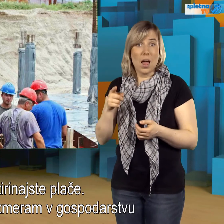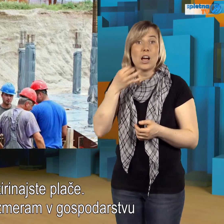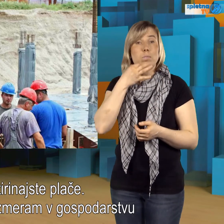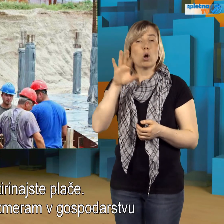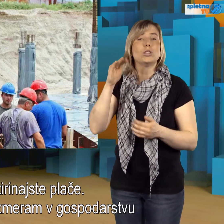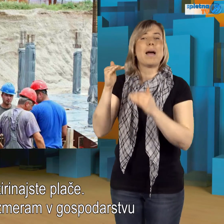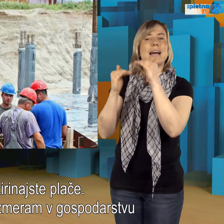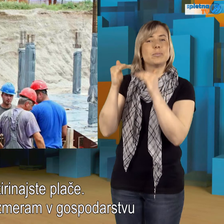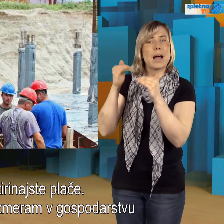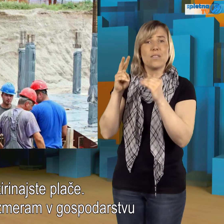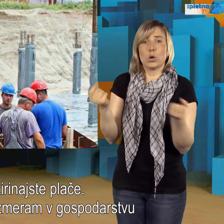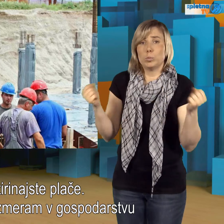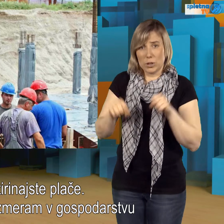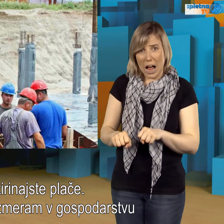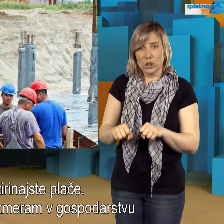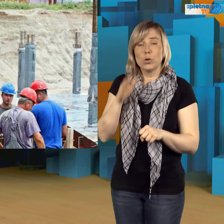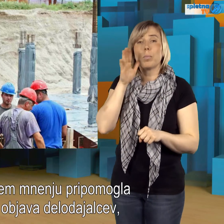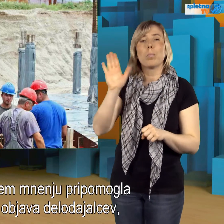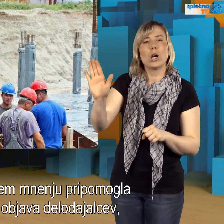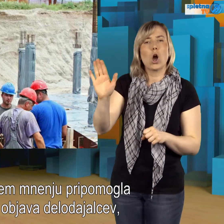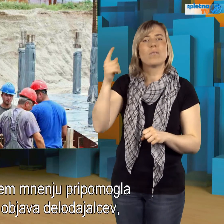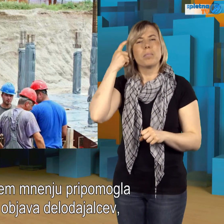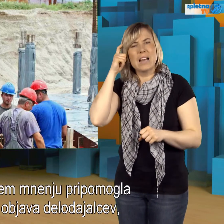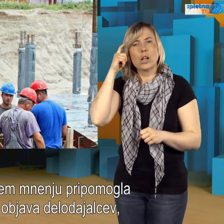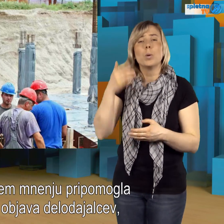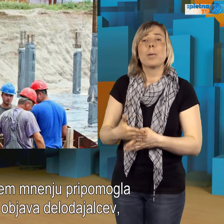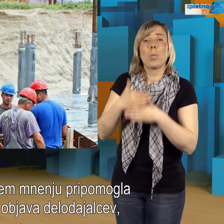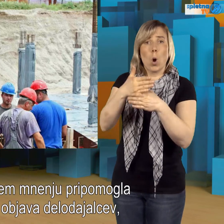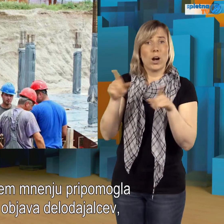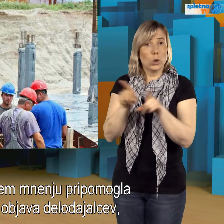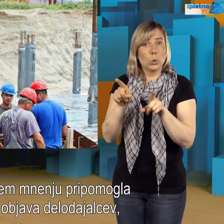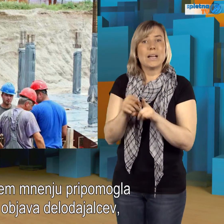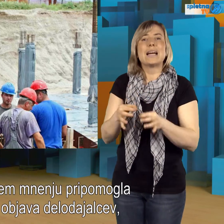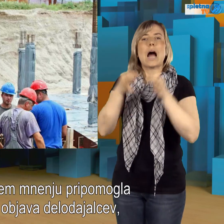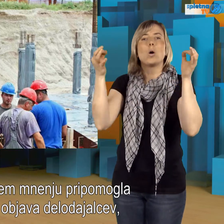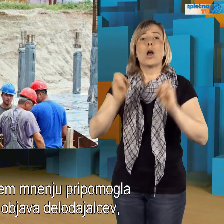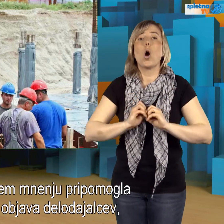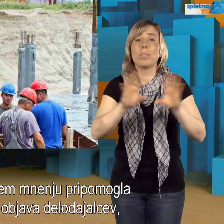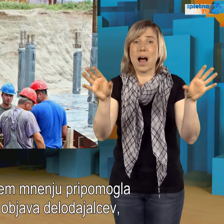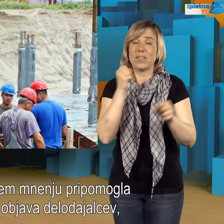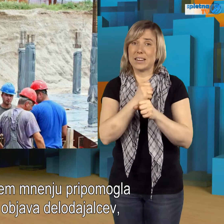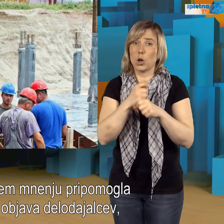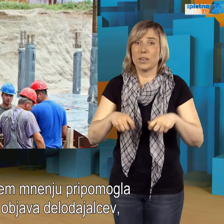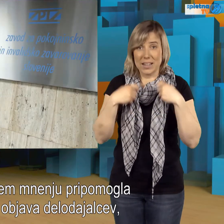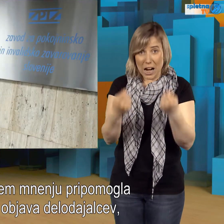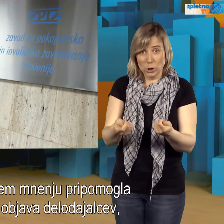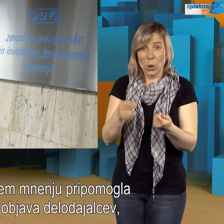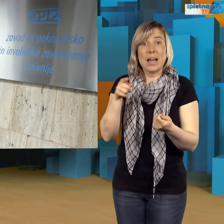K boljšim razmeram v gospodarstvu bi po njihovem mnenju pripomogla tudi javna objava delodajalcev, ki ne plačujejo